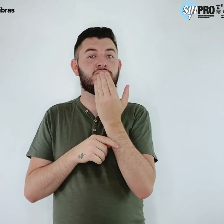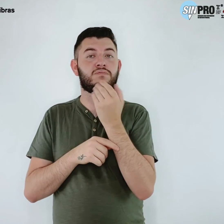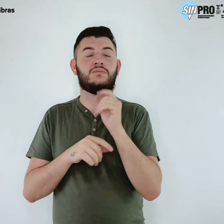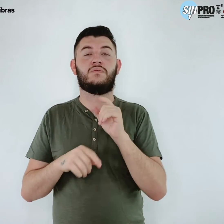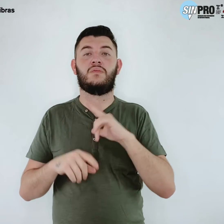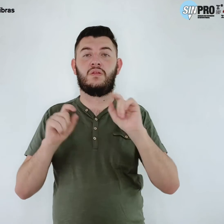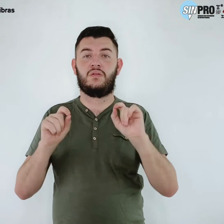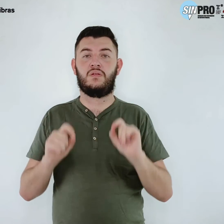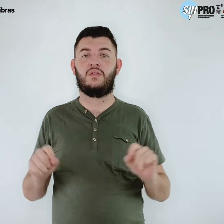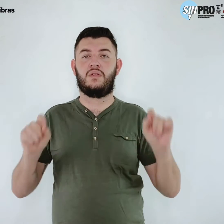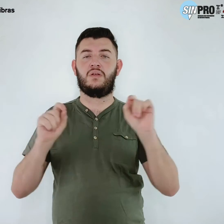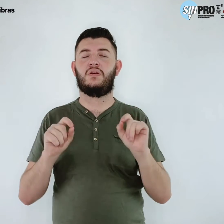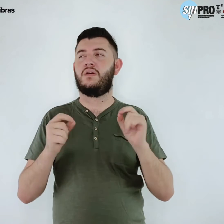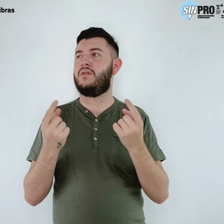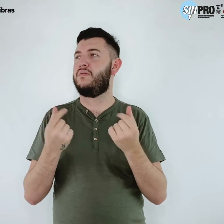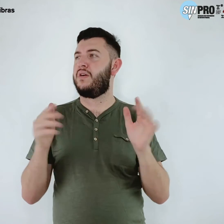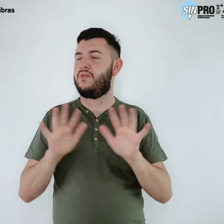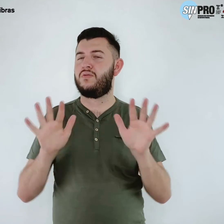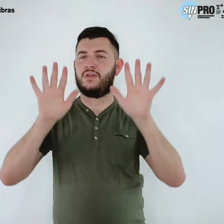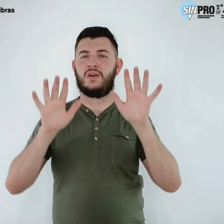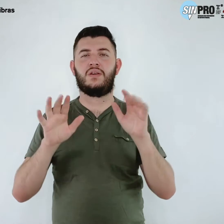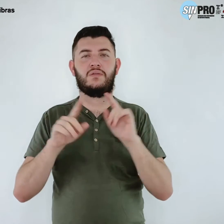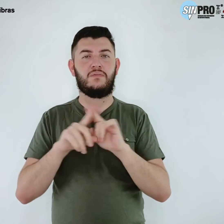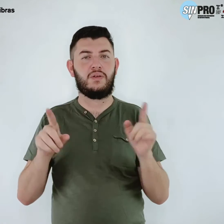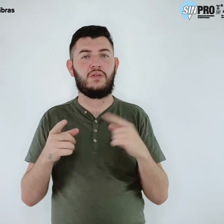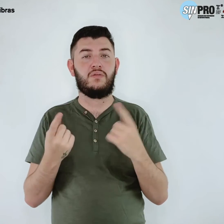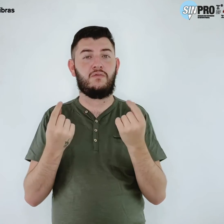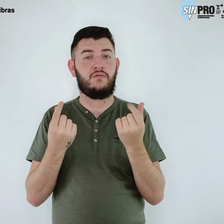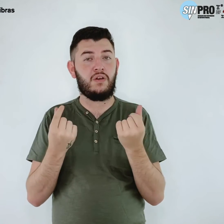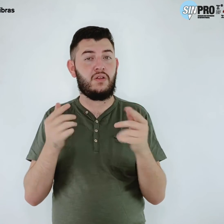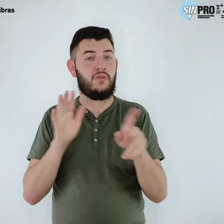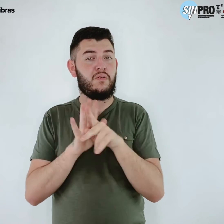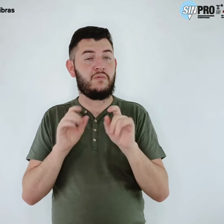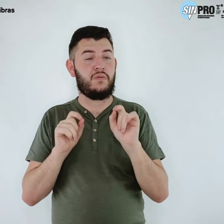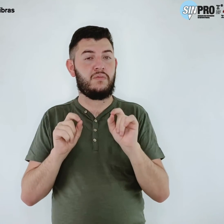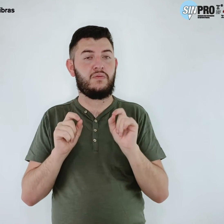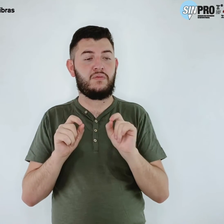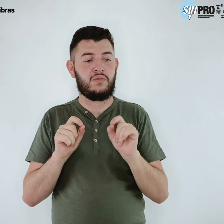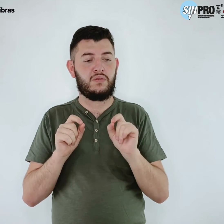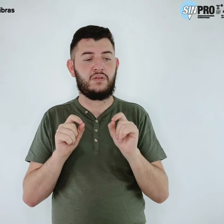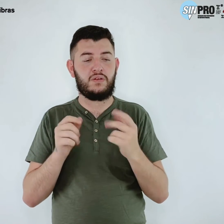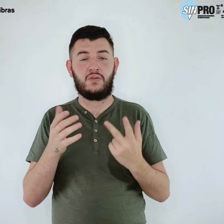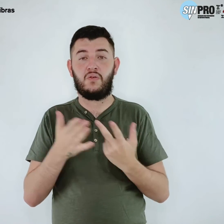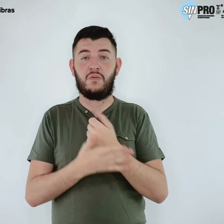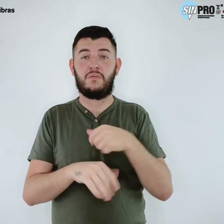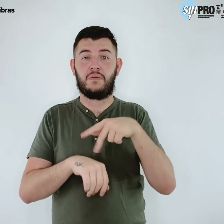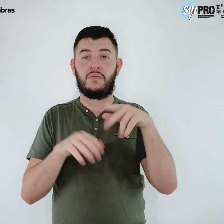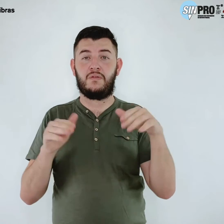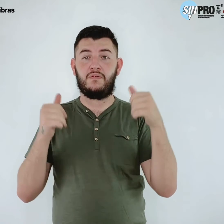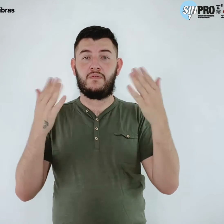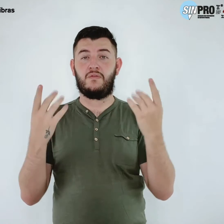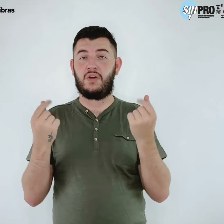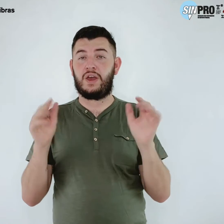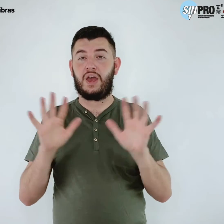alimentos passaram a ter um preço maior, uma vez que o preço da exportação é bem mais caro e